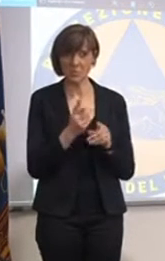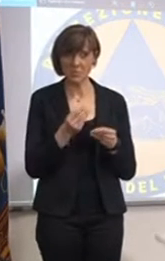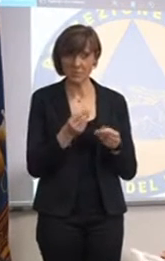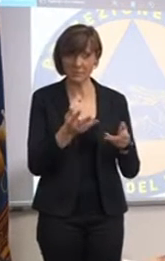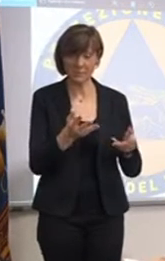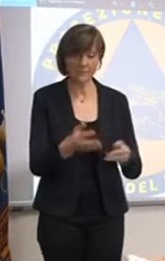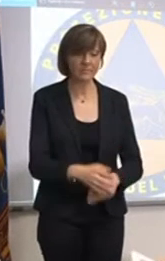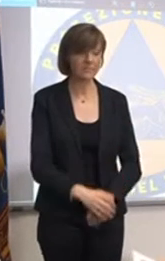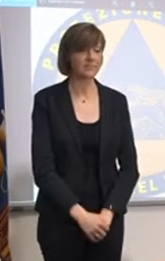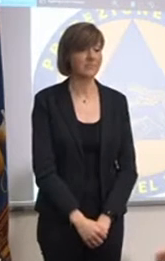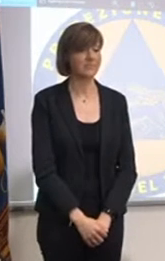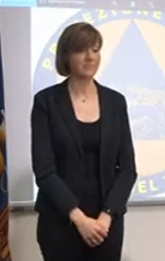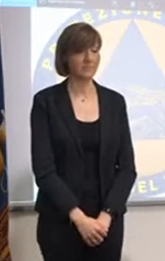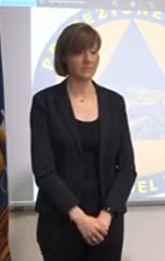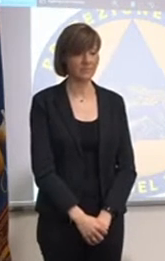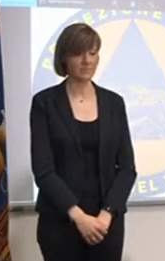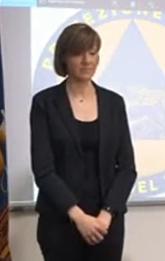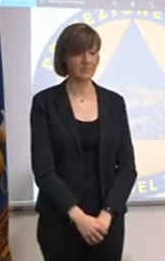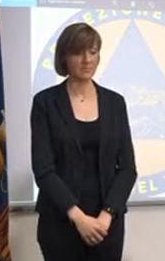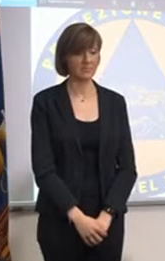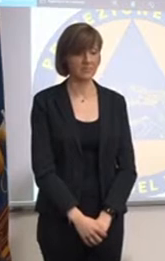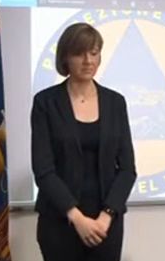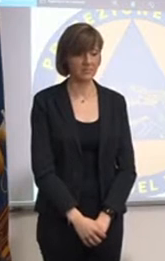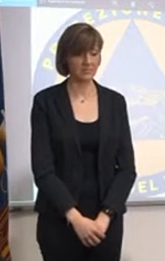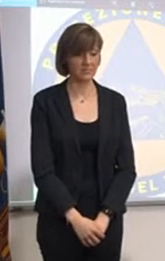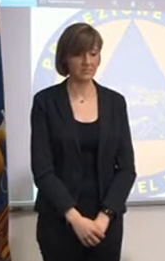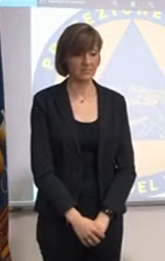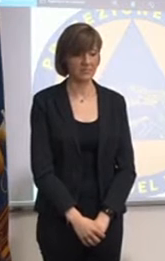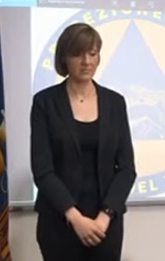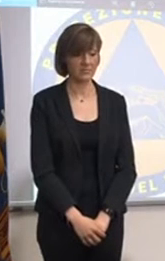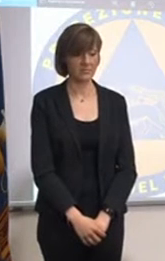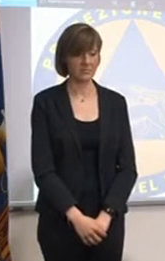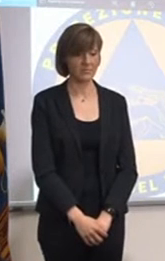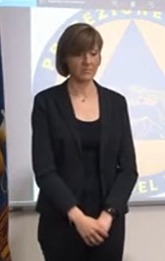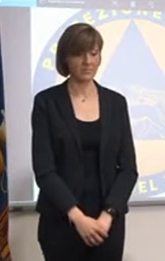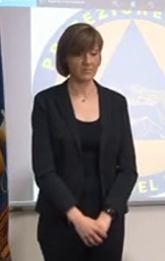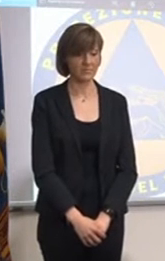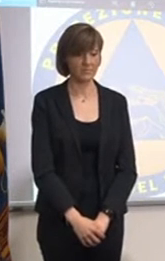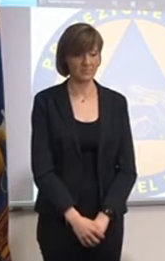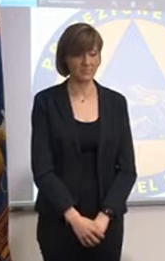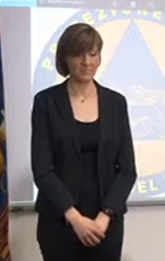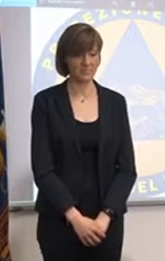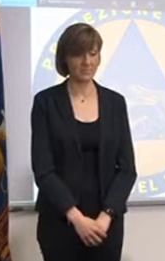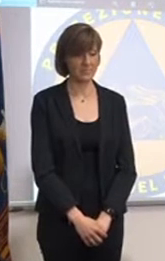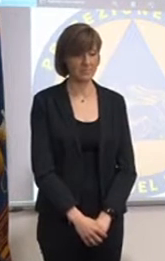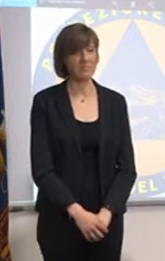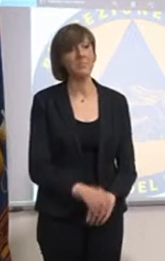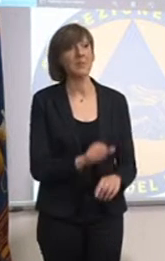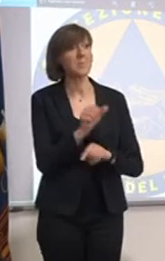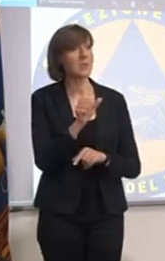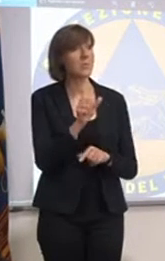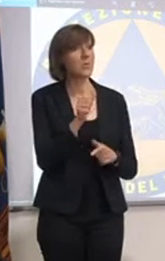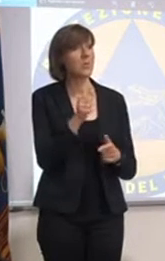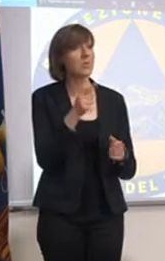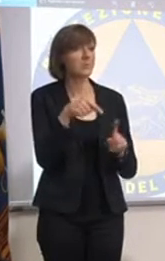Veneto, in quanto si sta cercando di aprire alberghi e strutture. Ma tutti comunque devono fare squadra. Con l'occasione il governatore ha